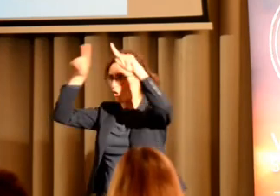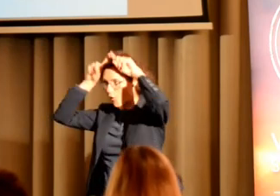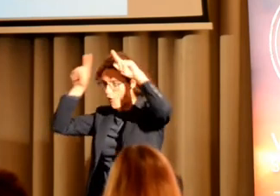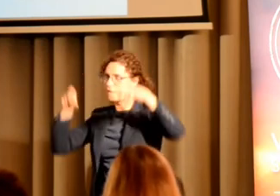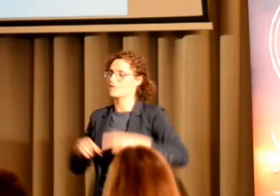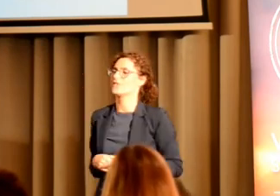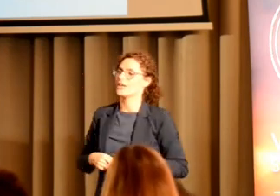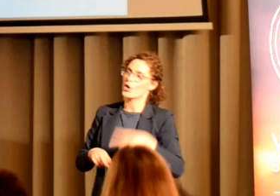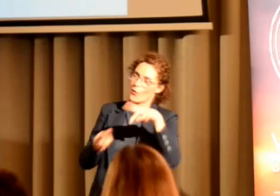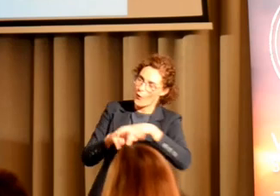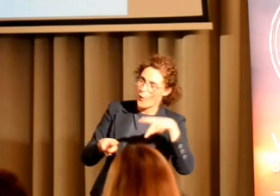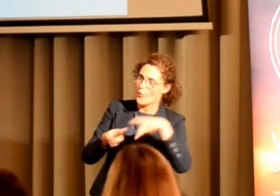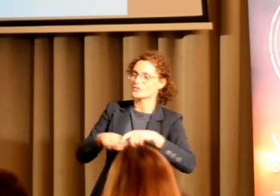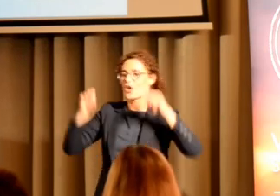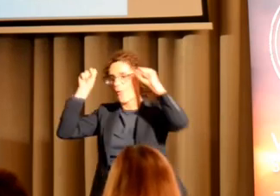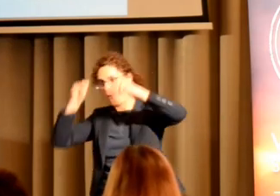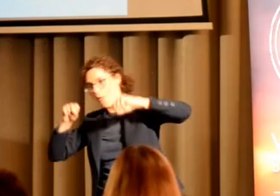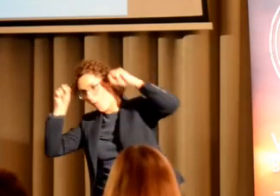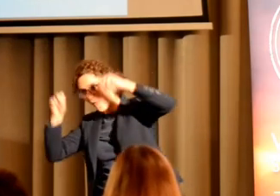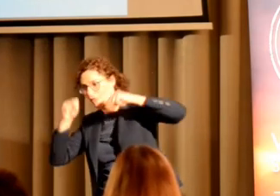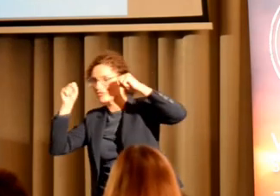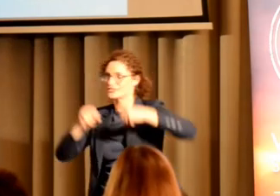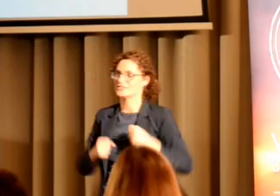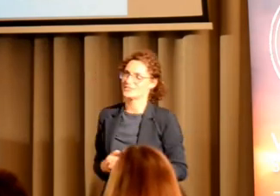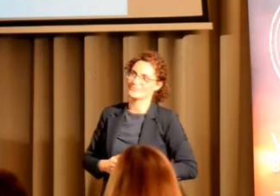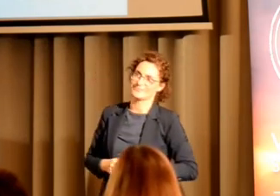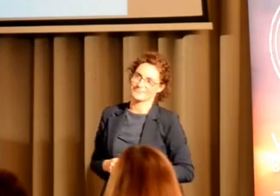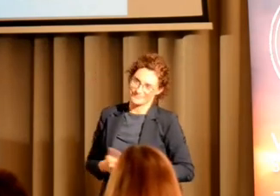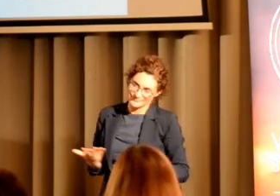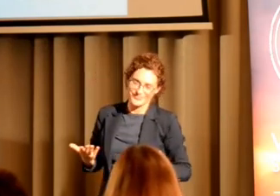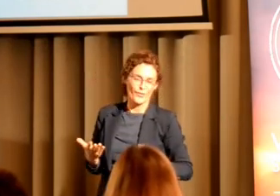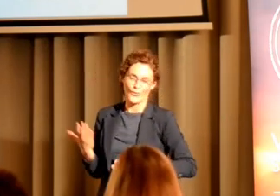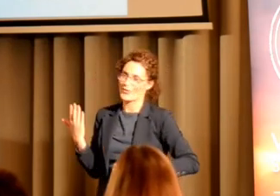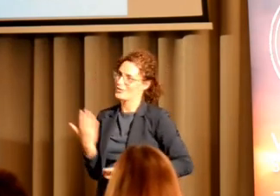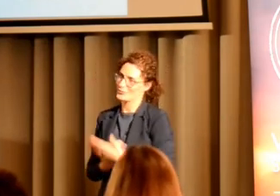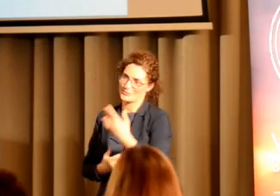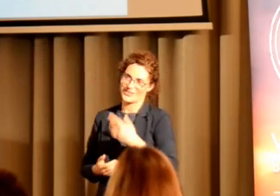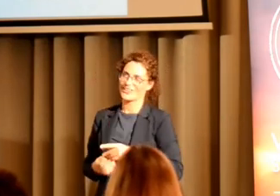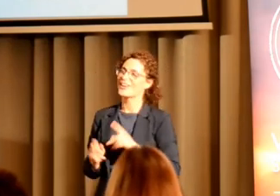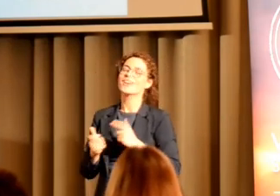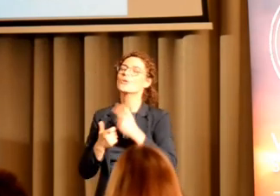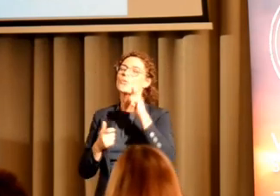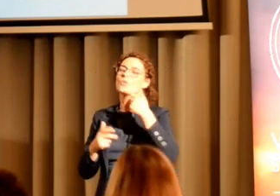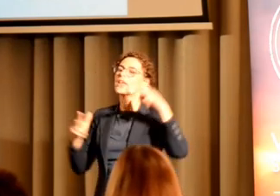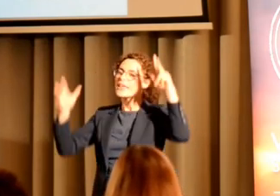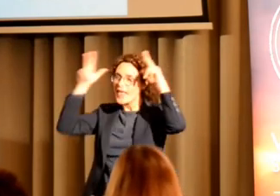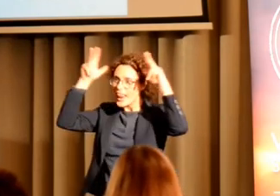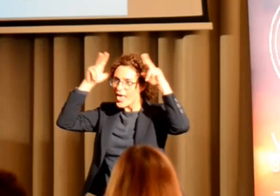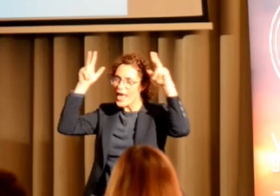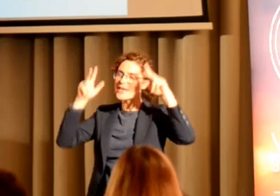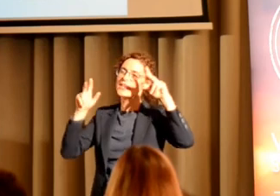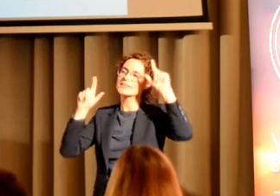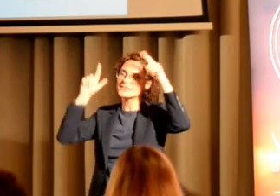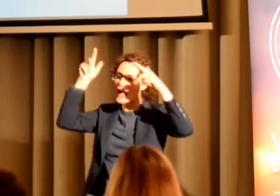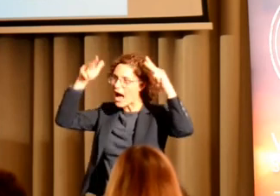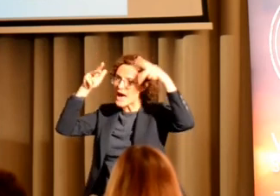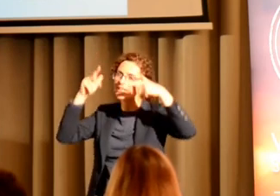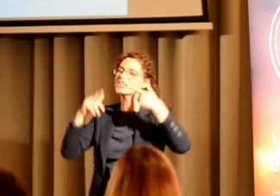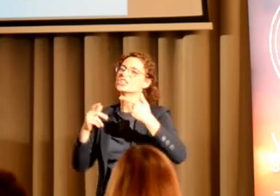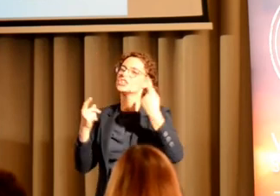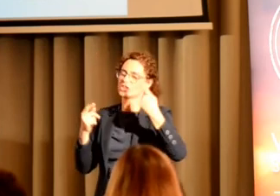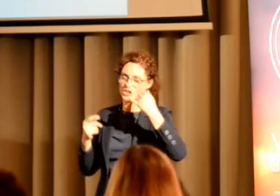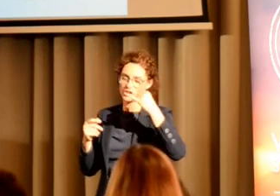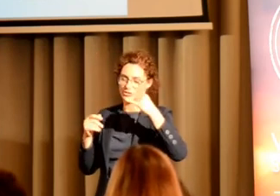konie, różne takie nasze zwierzęta. Więc okazuje się, że głównie jedzą jeleny, sarny i dziki. No i to jest